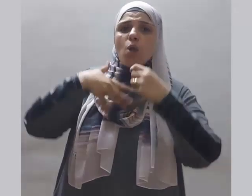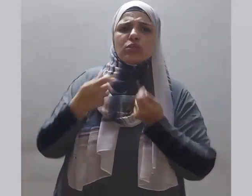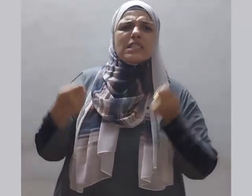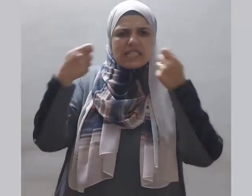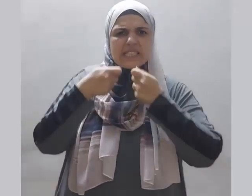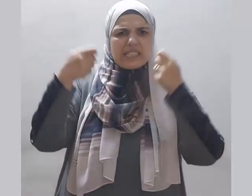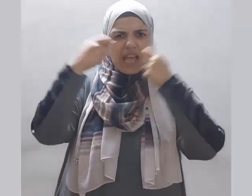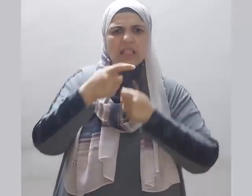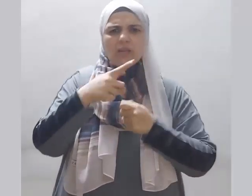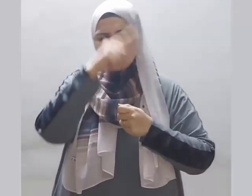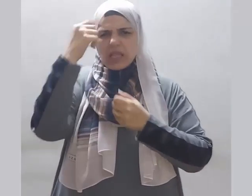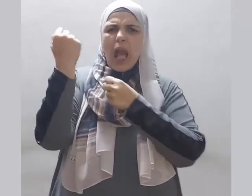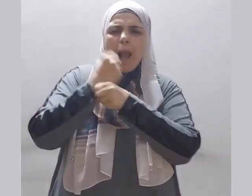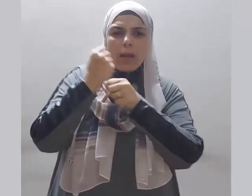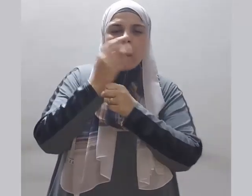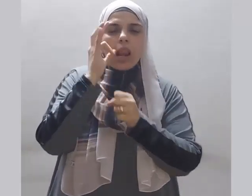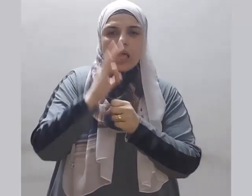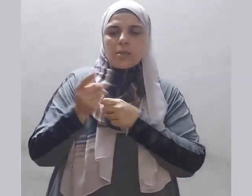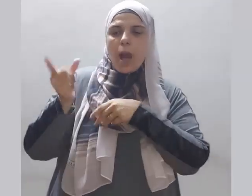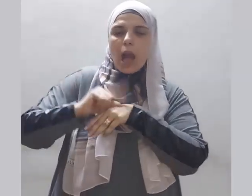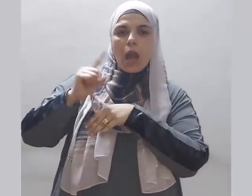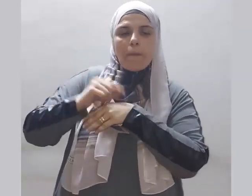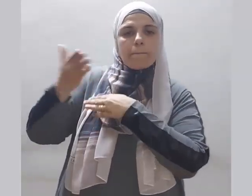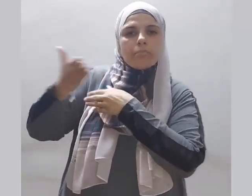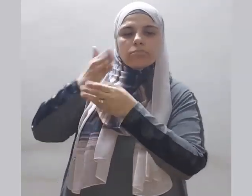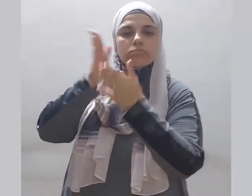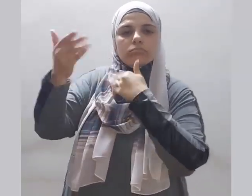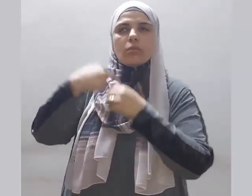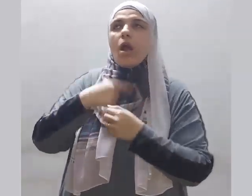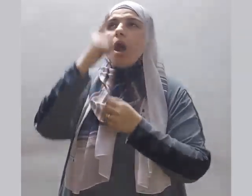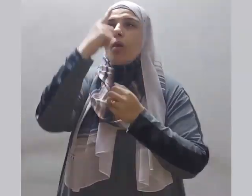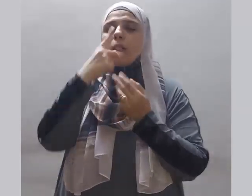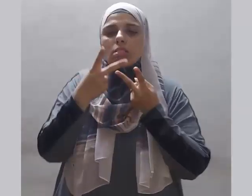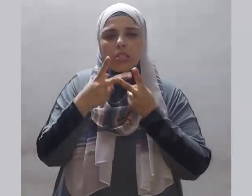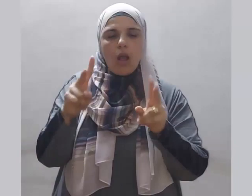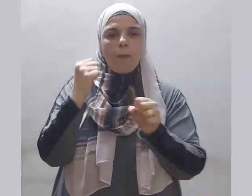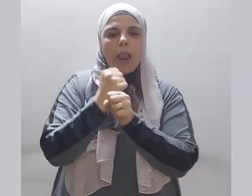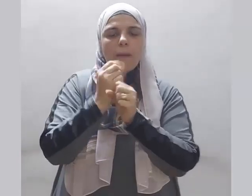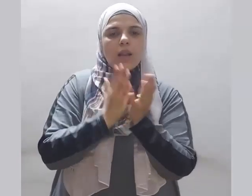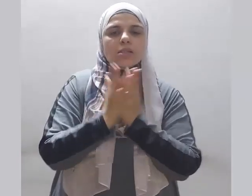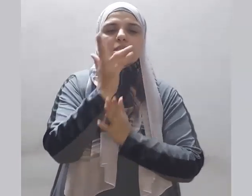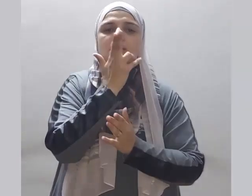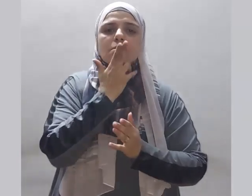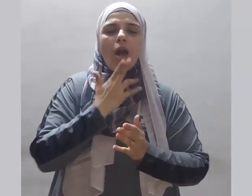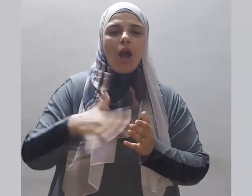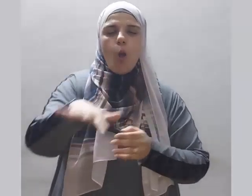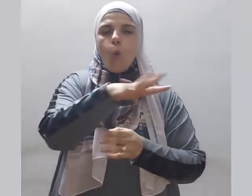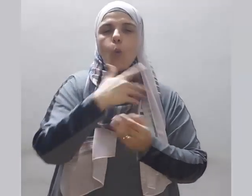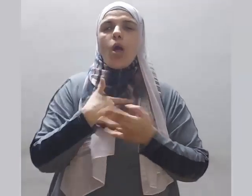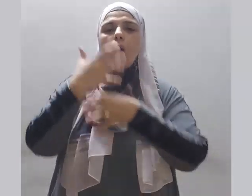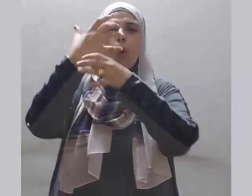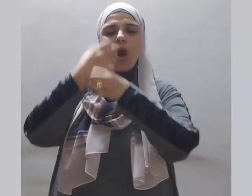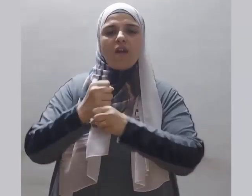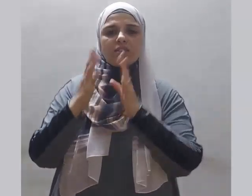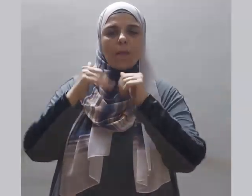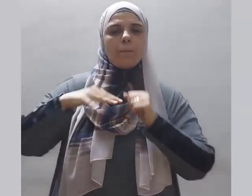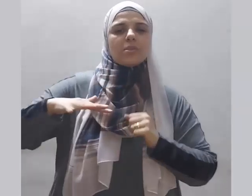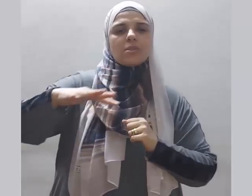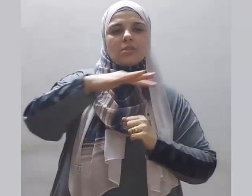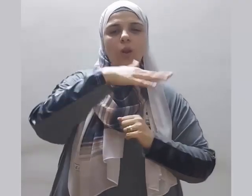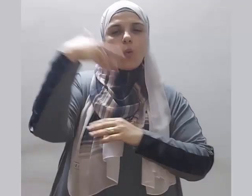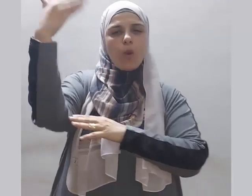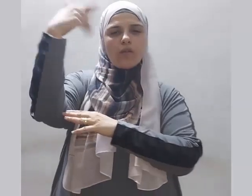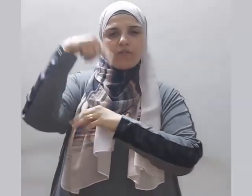ينسا له في اثره فليصل رحمه اللهم تقبل منا صالح اعمالنا واحفظ مصرنا